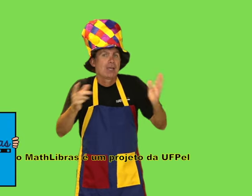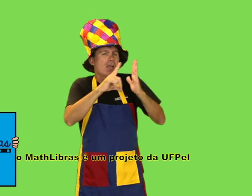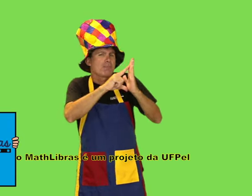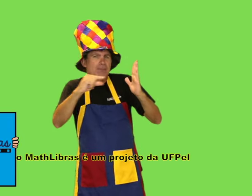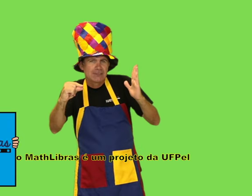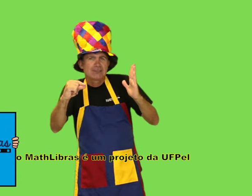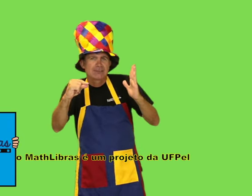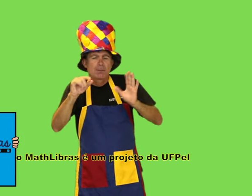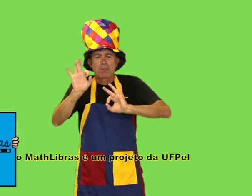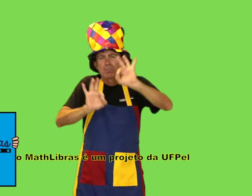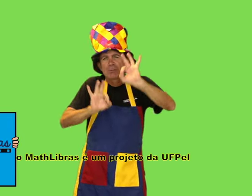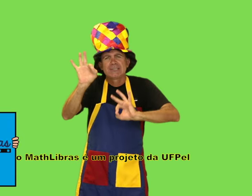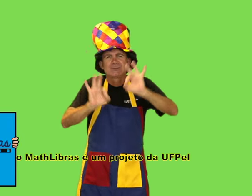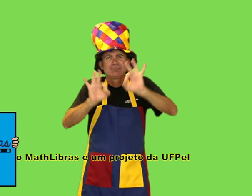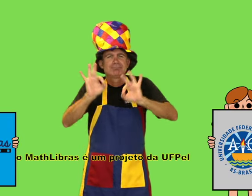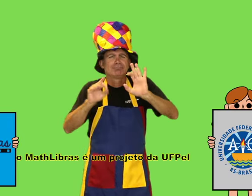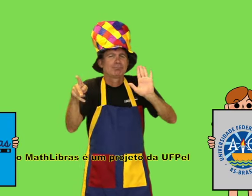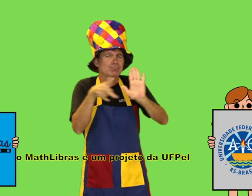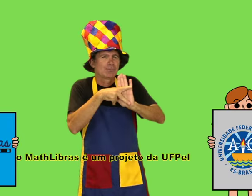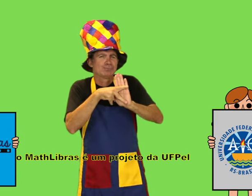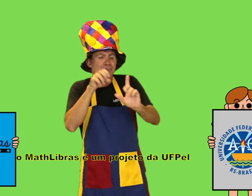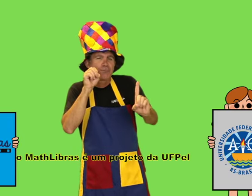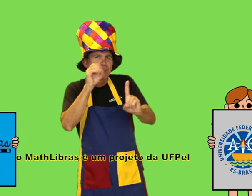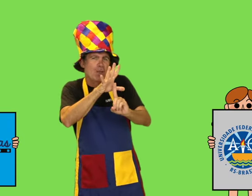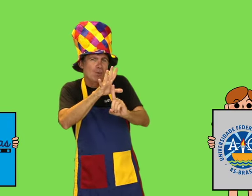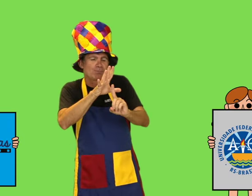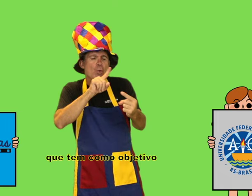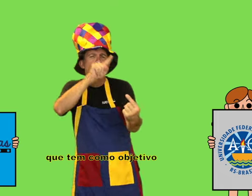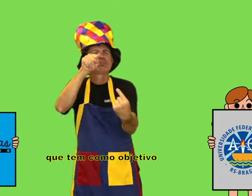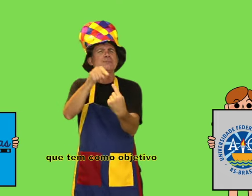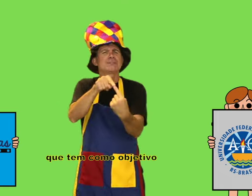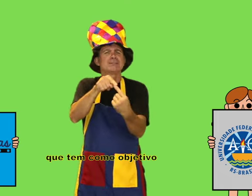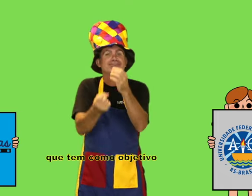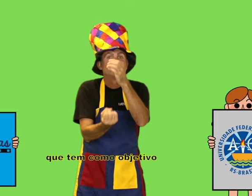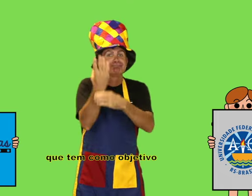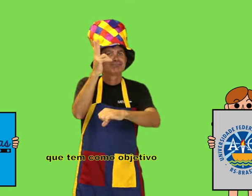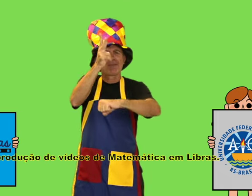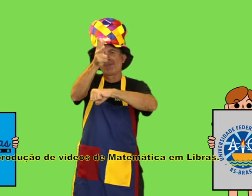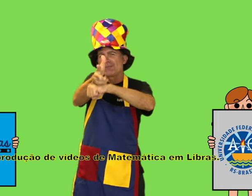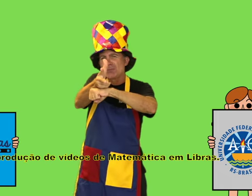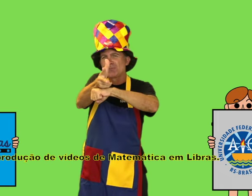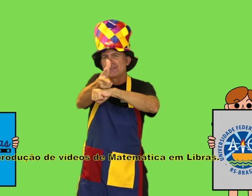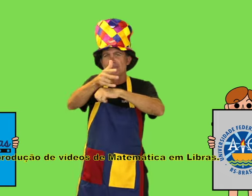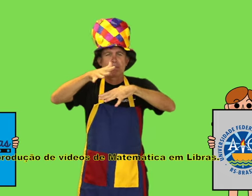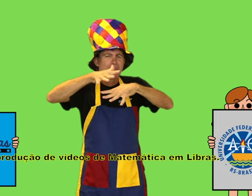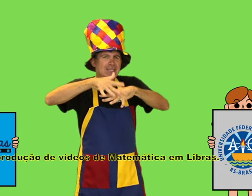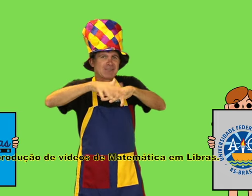Mate Libras é um projeto da UFPEL, que tem como objetivo a produção de vídeos de